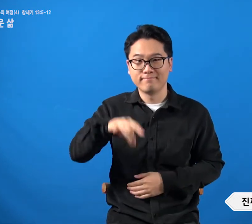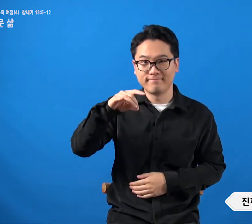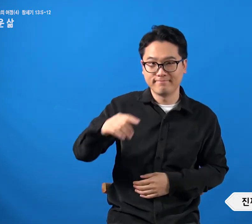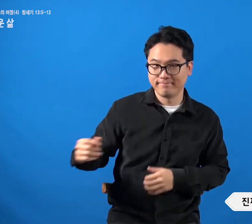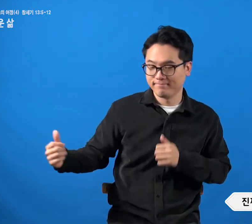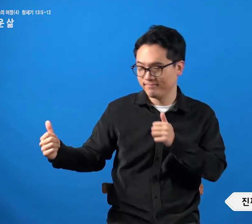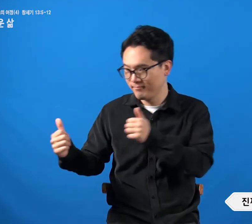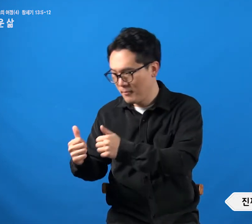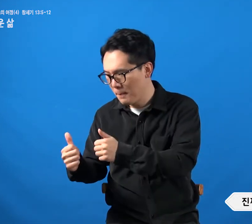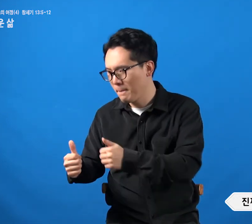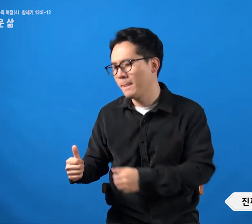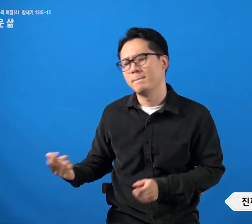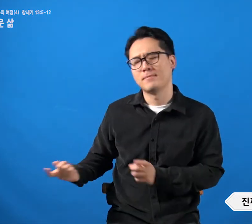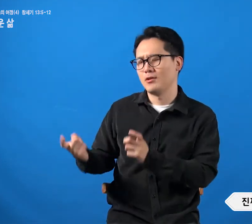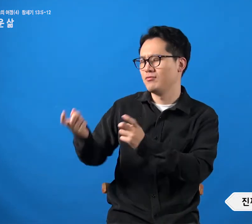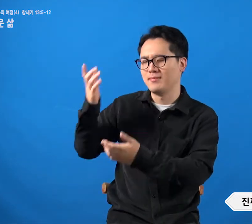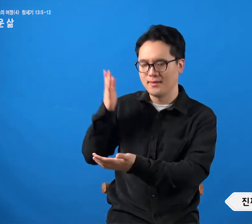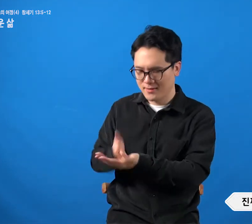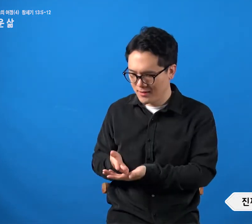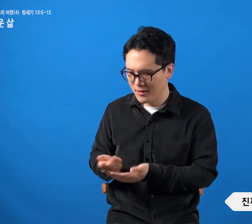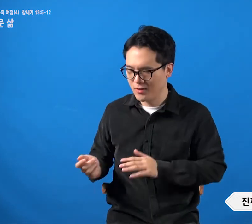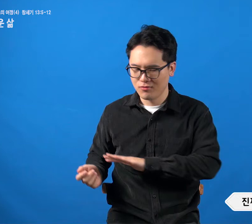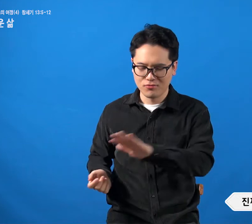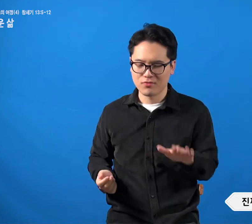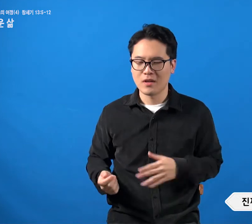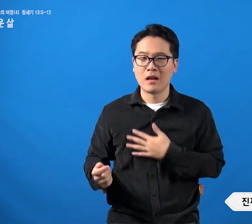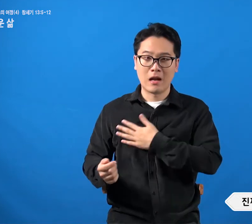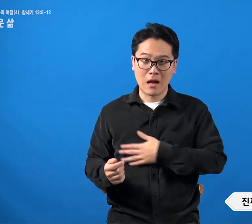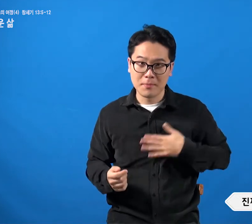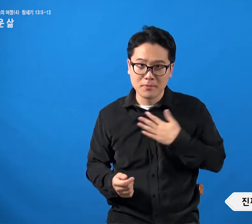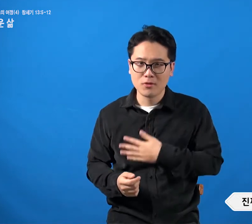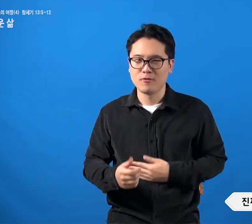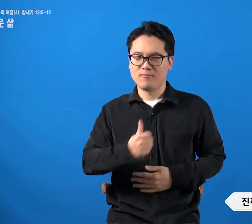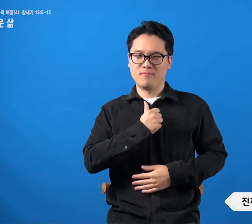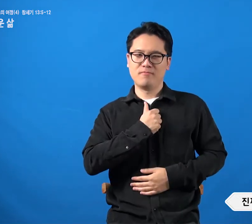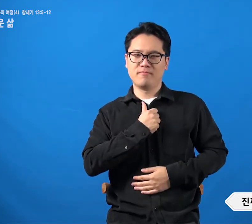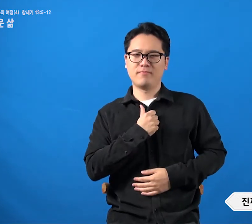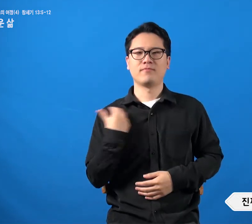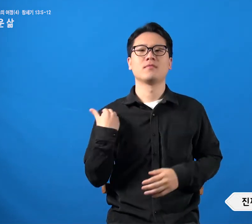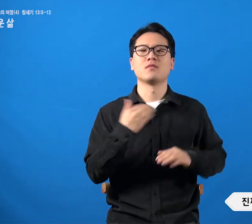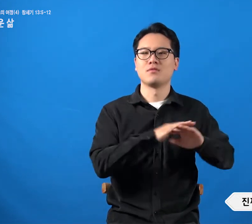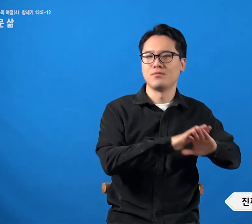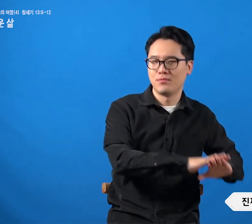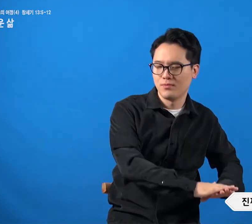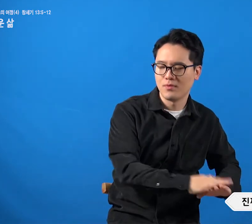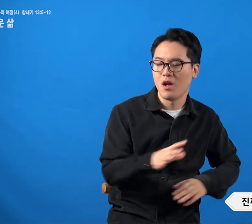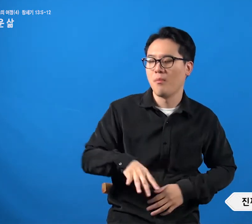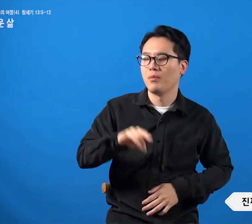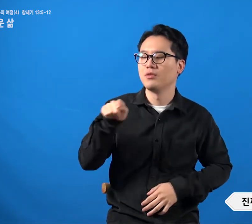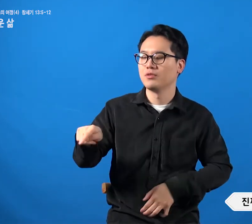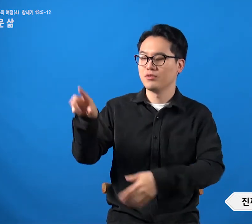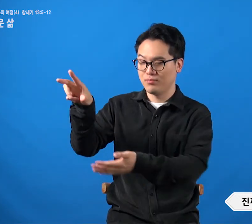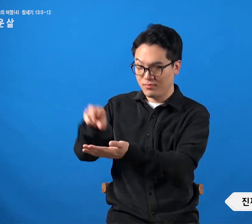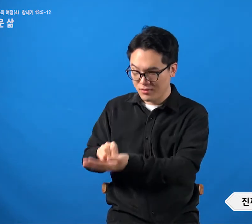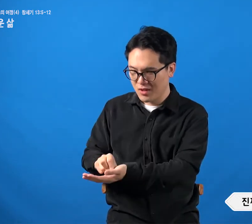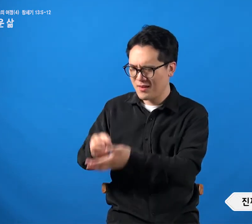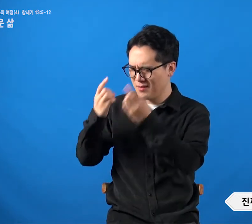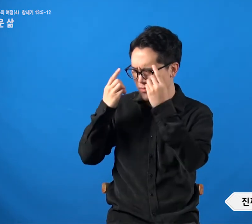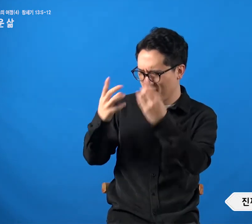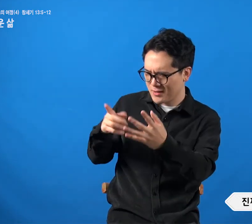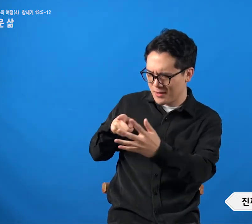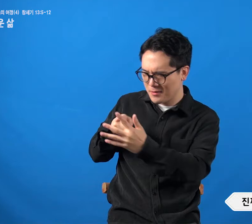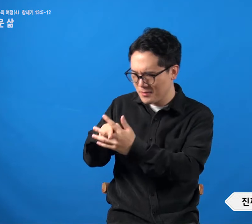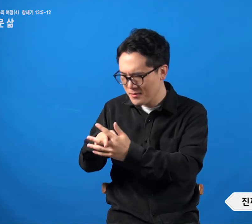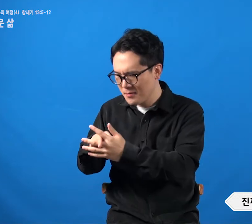다투지 말자라고 이야기하며 우리의 감정과 자존심보다 먼저 그 문제를 정확하게 볼 수